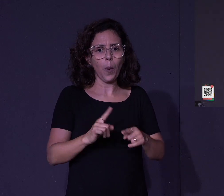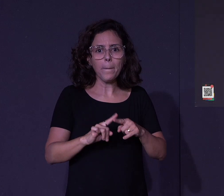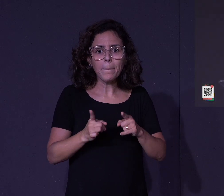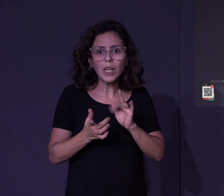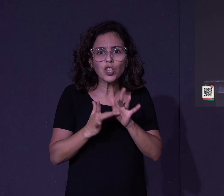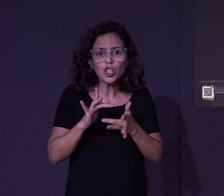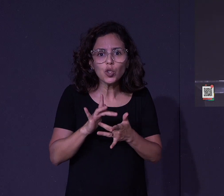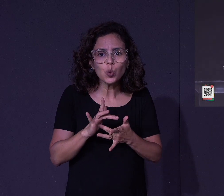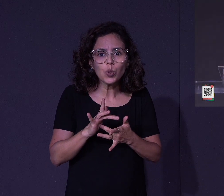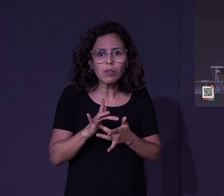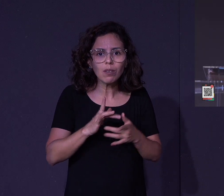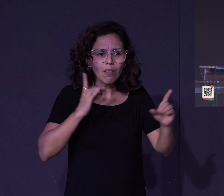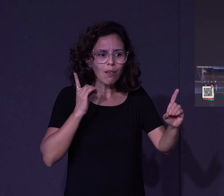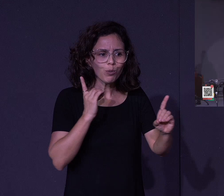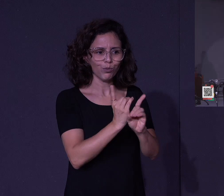da cidade.